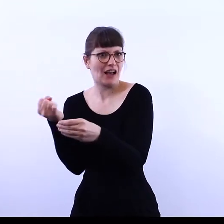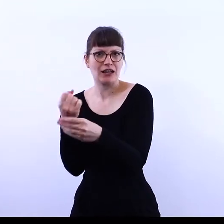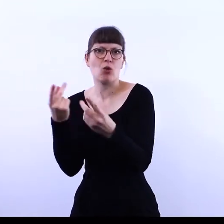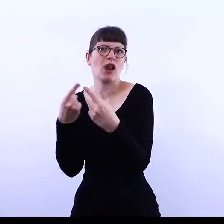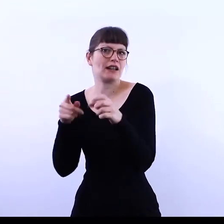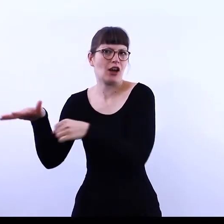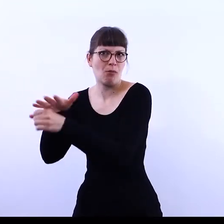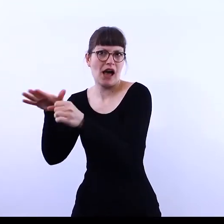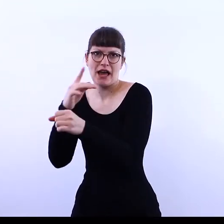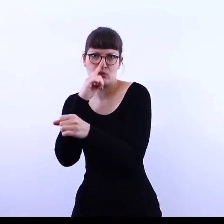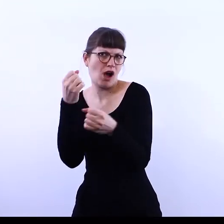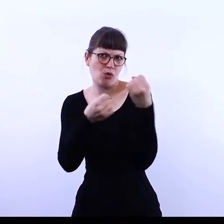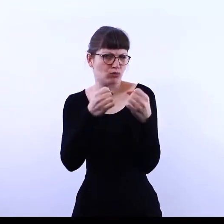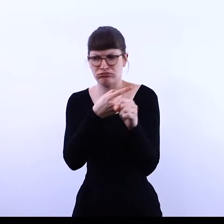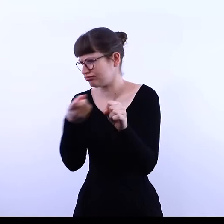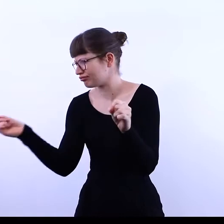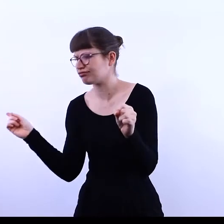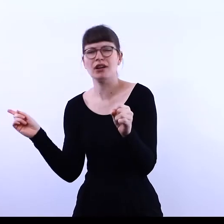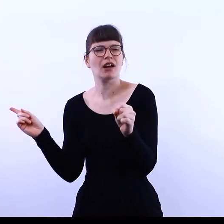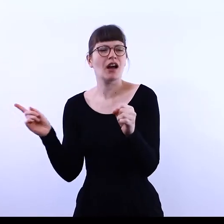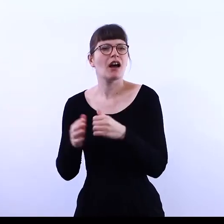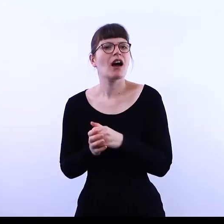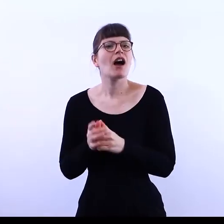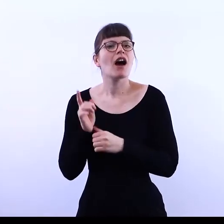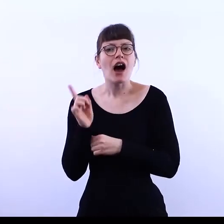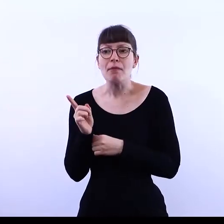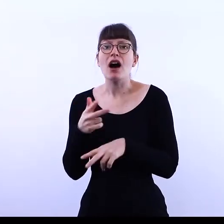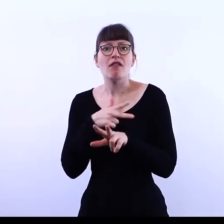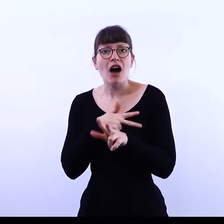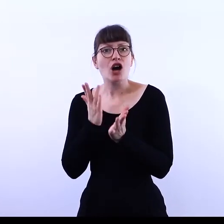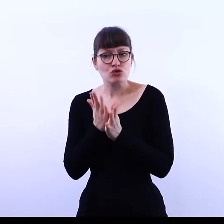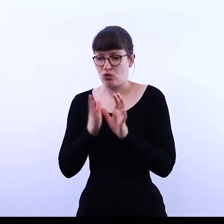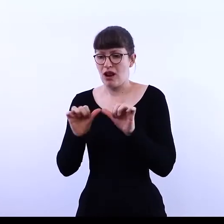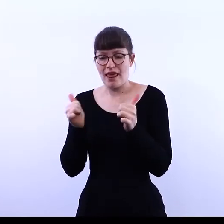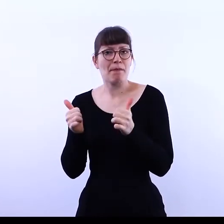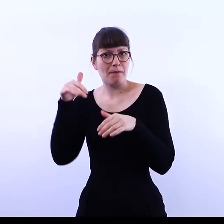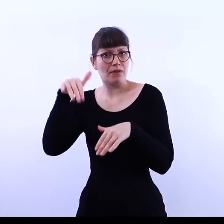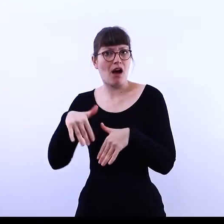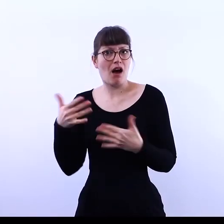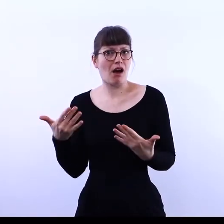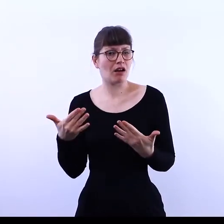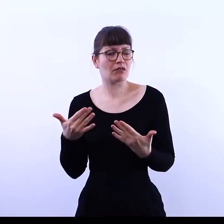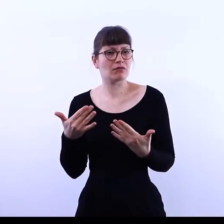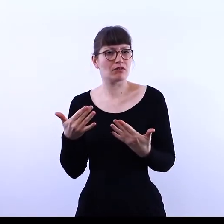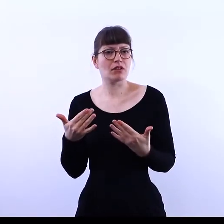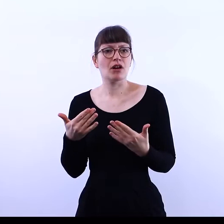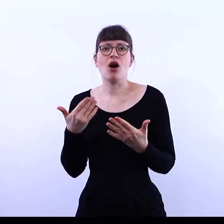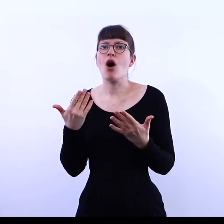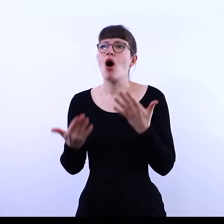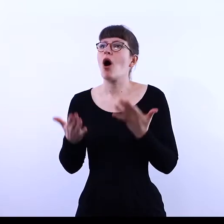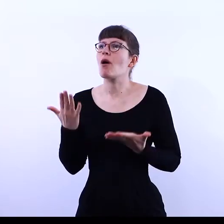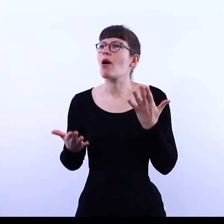Bereichen, die aber tatsächlich schon in unserem Leben ankommt. Also ob das der Recruiting